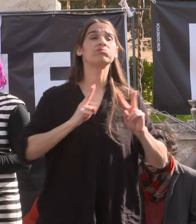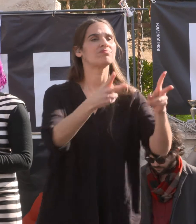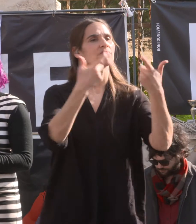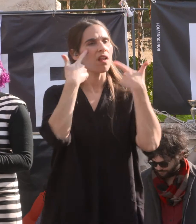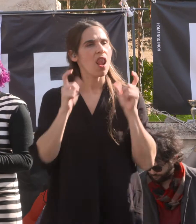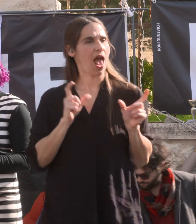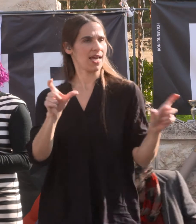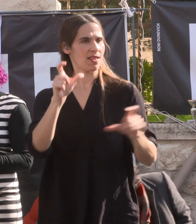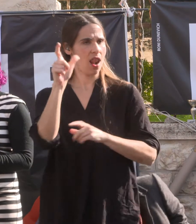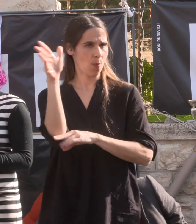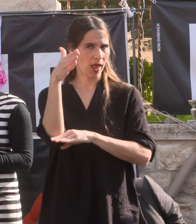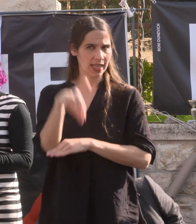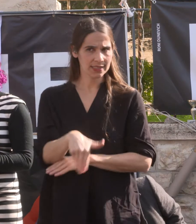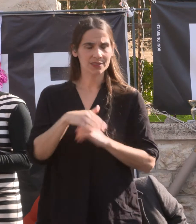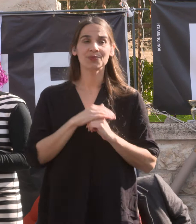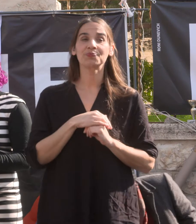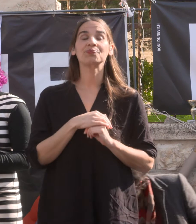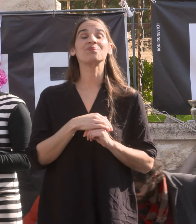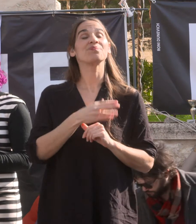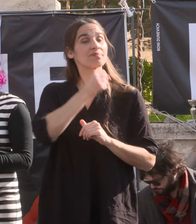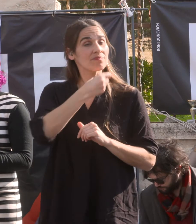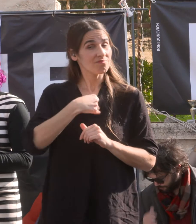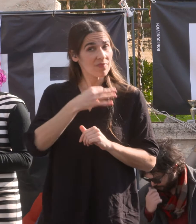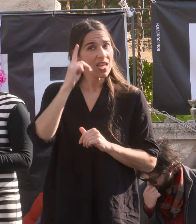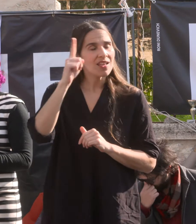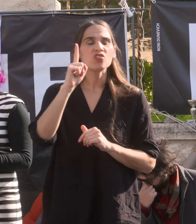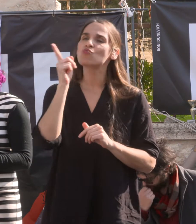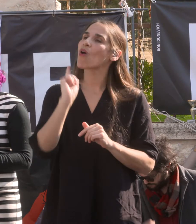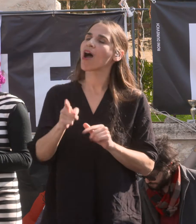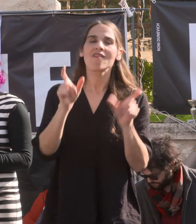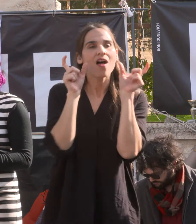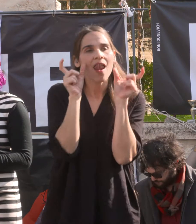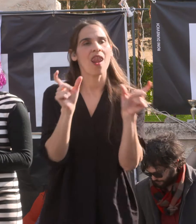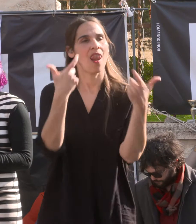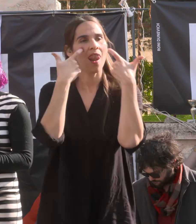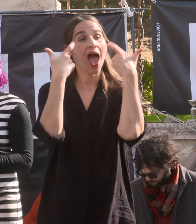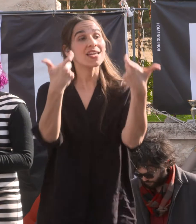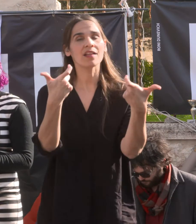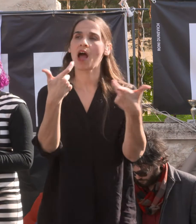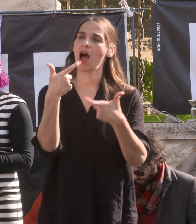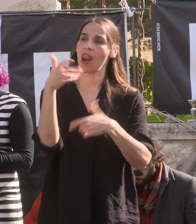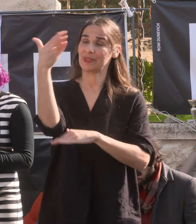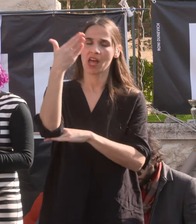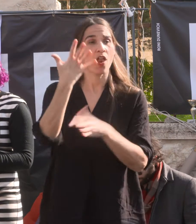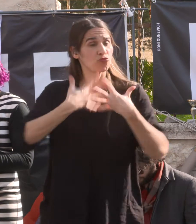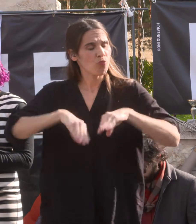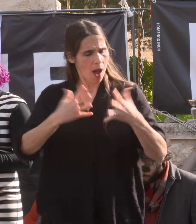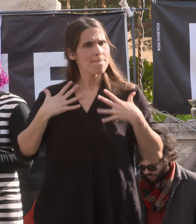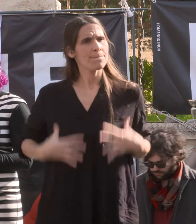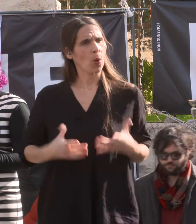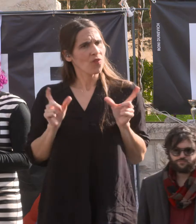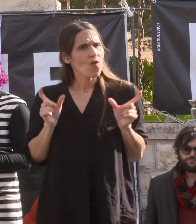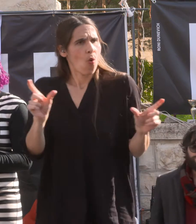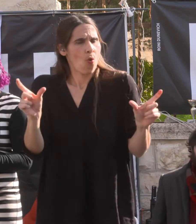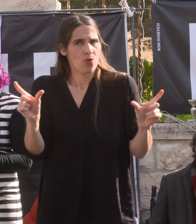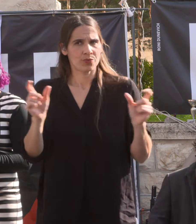להגן על המולדת. הוא ידע שחובתו להגן על המדינה ועל משפחתו בגופו.